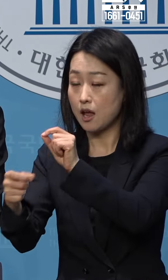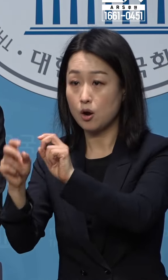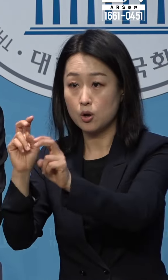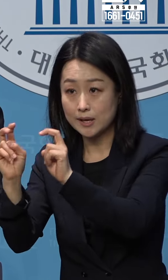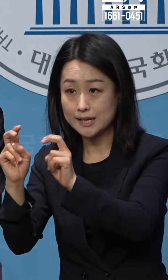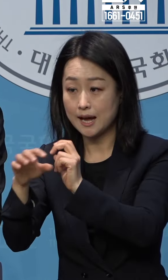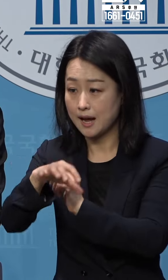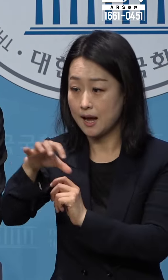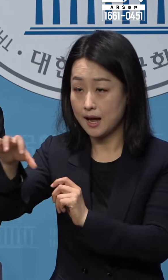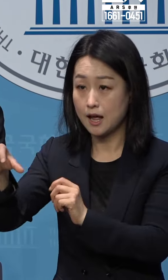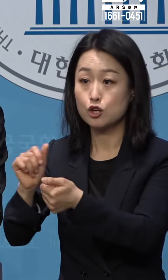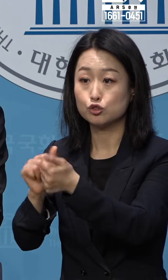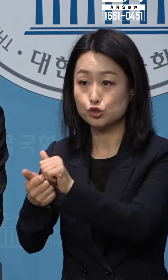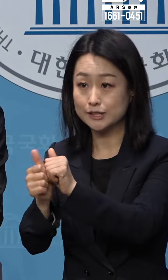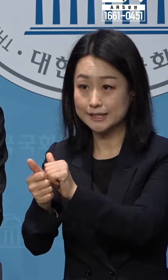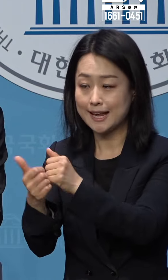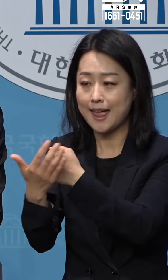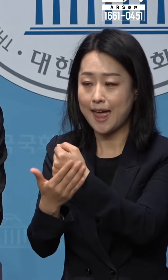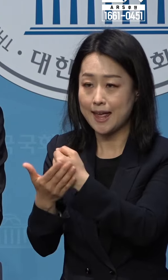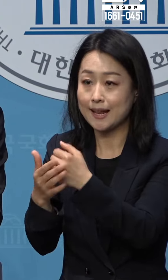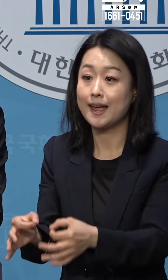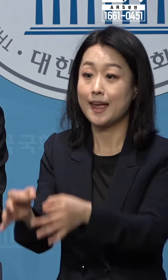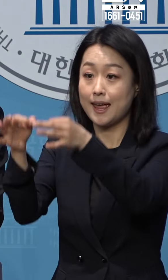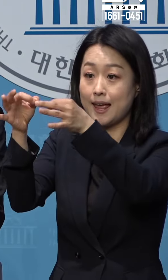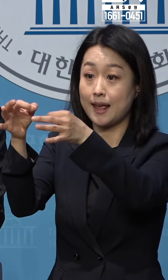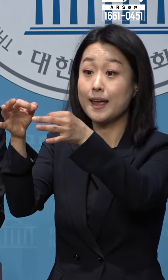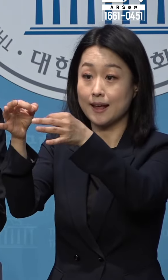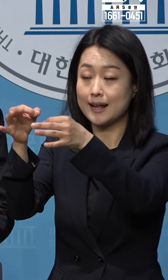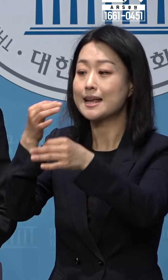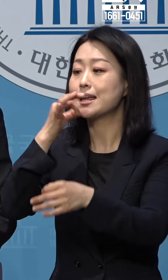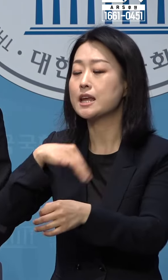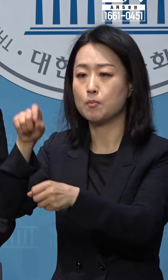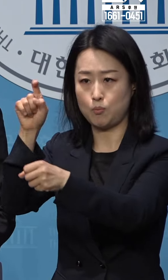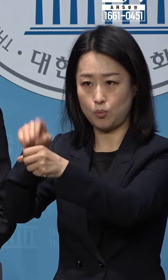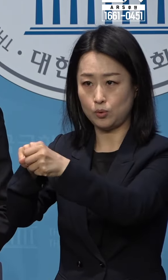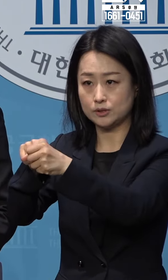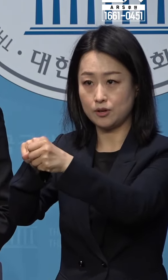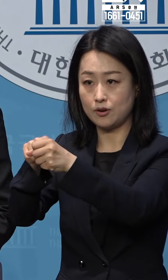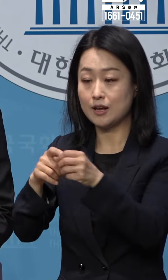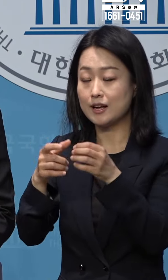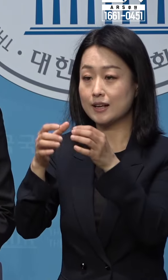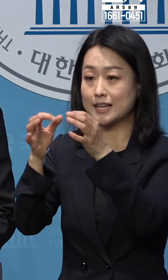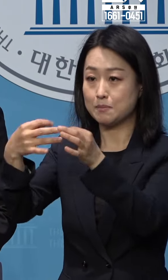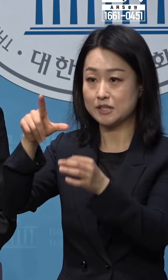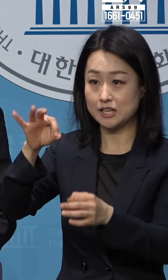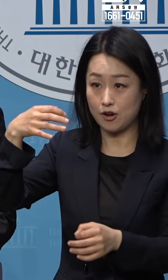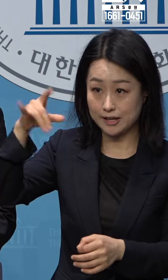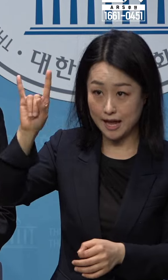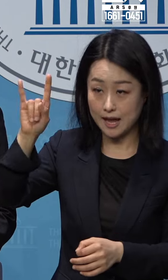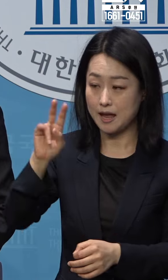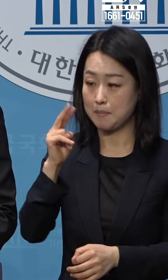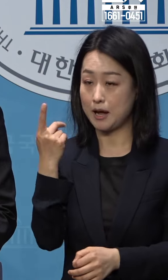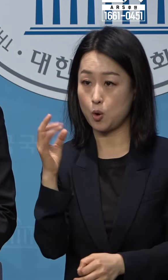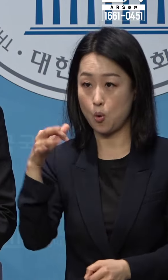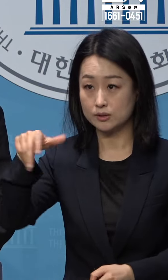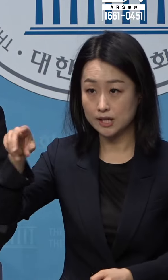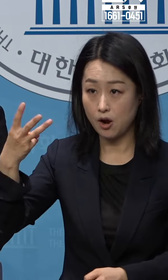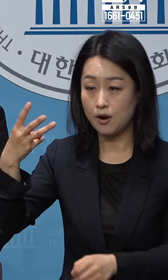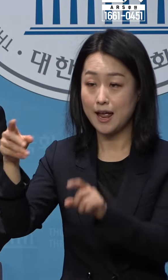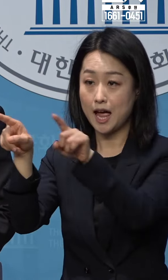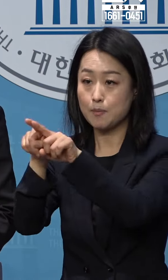관련 테마주 수혜주로 주가 상승의 이익을 노리던 김성태 박철과 함께